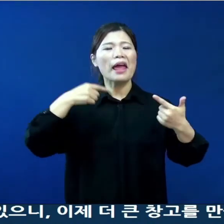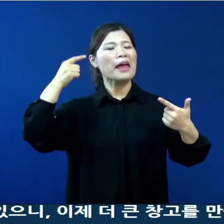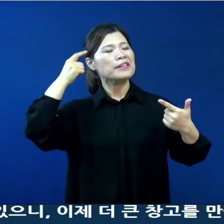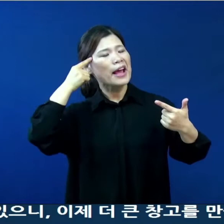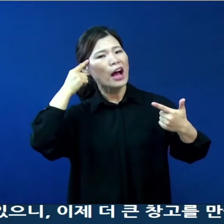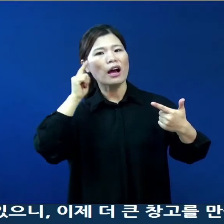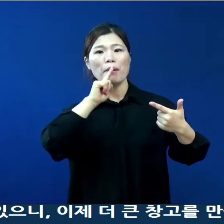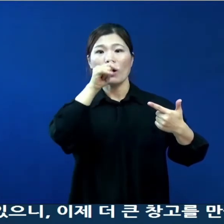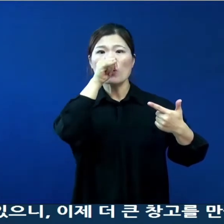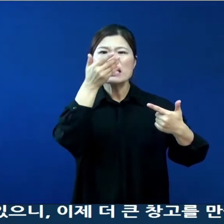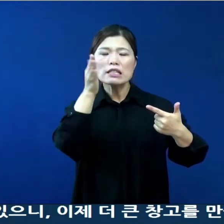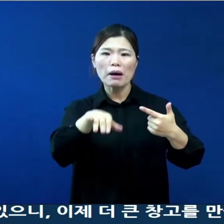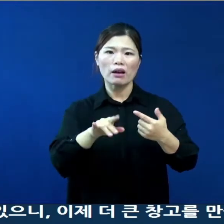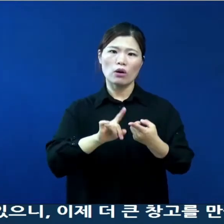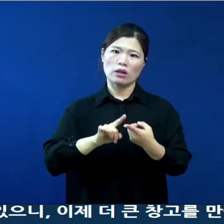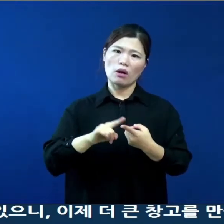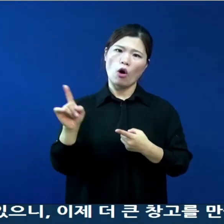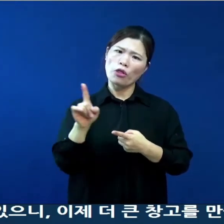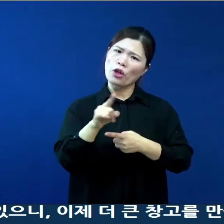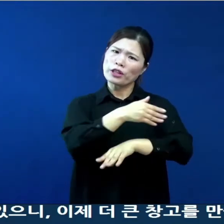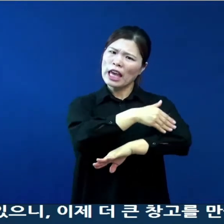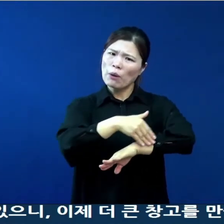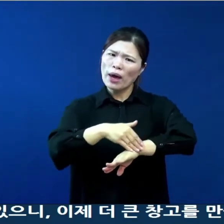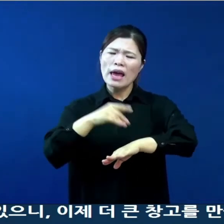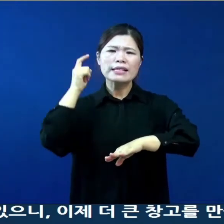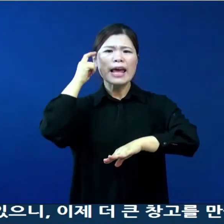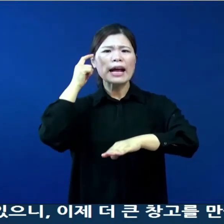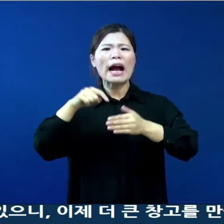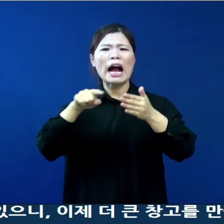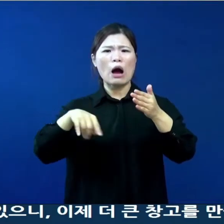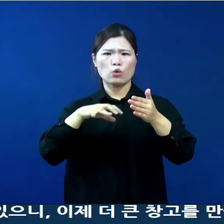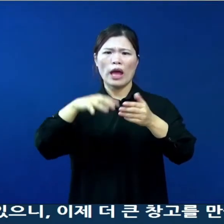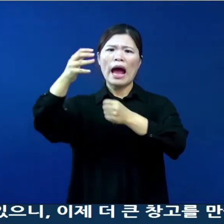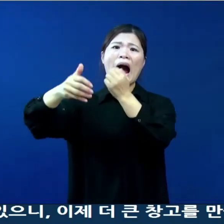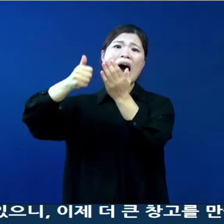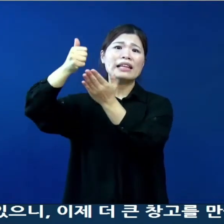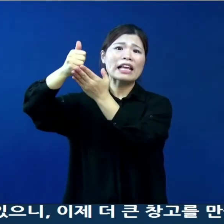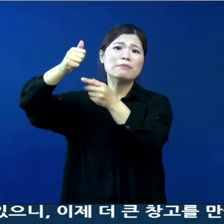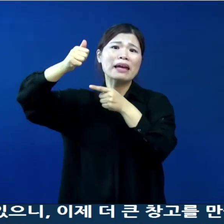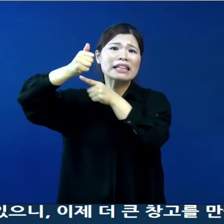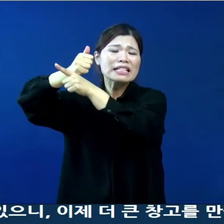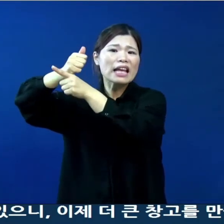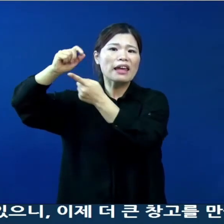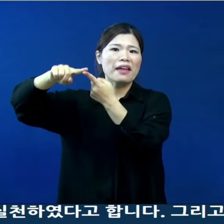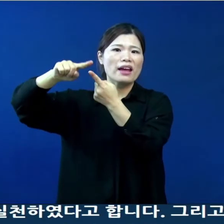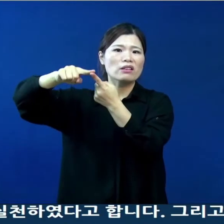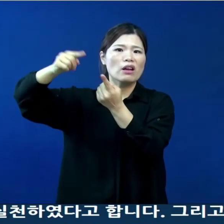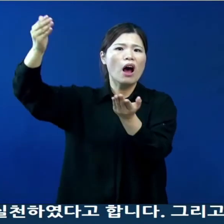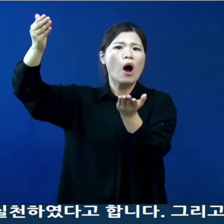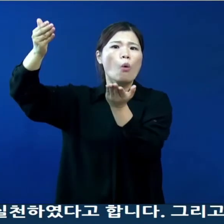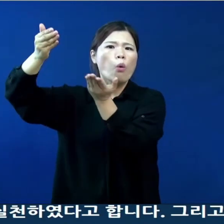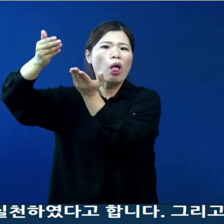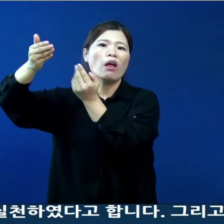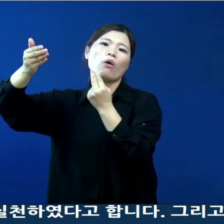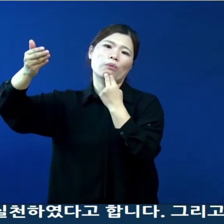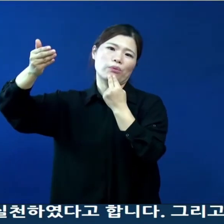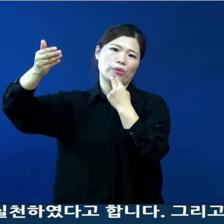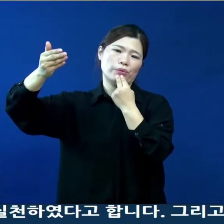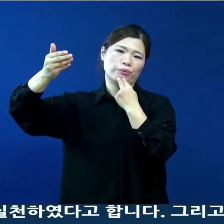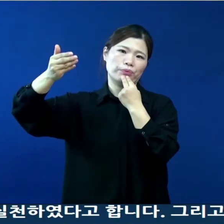있지만 그 어떤 계획과 생각 가운데 하나님의 뜻이 전혀 반영되어